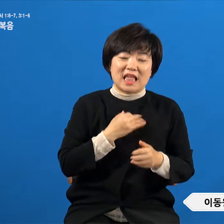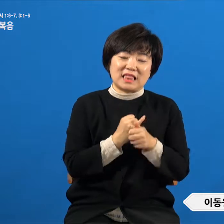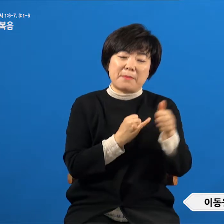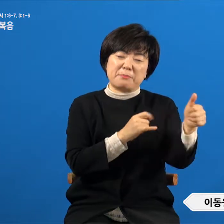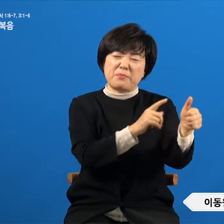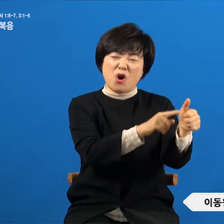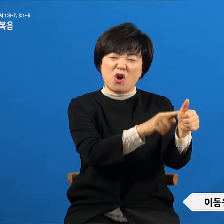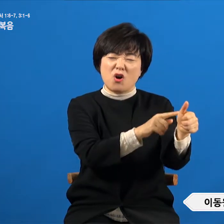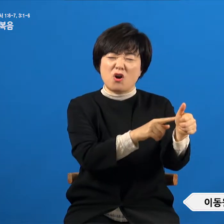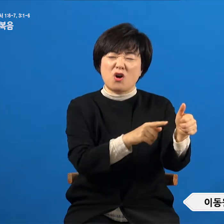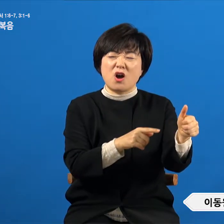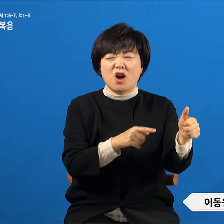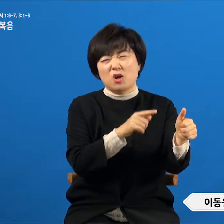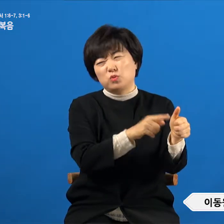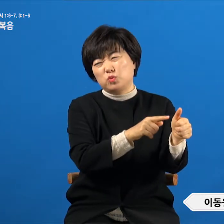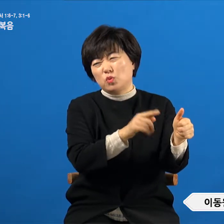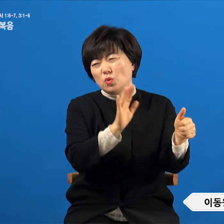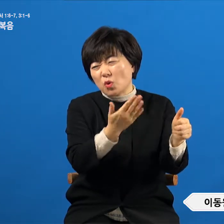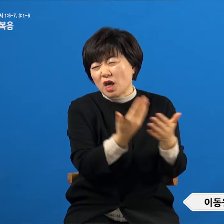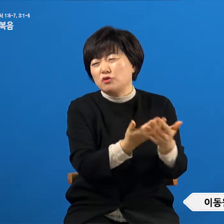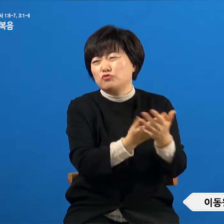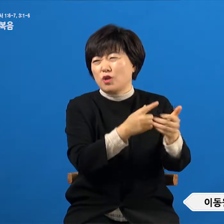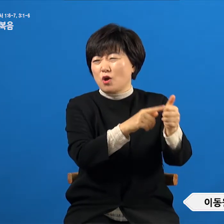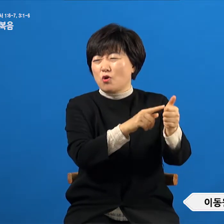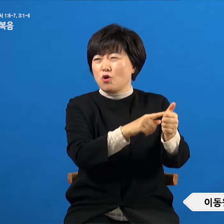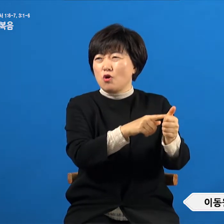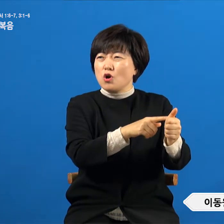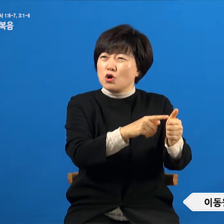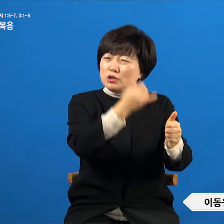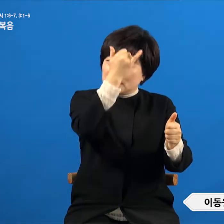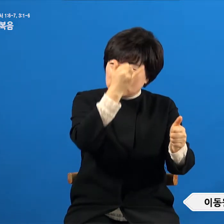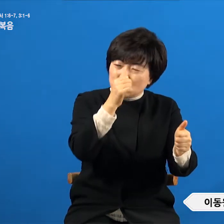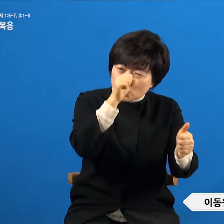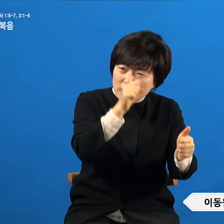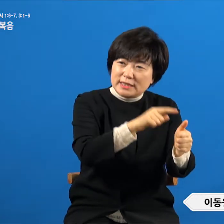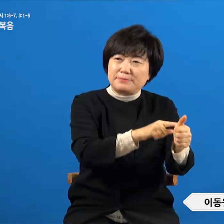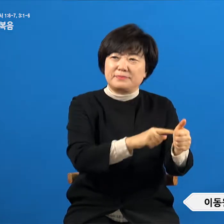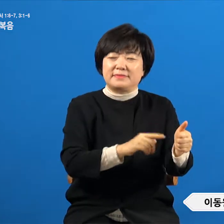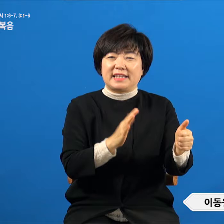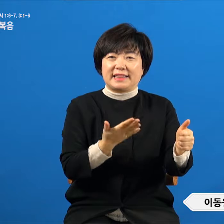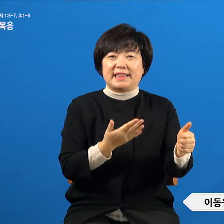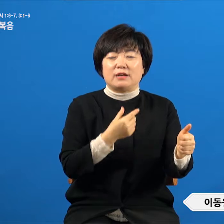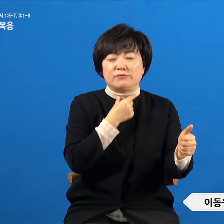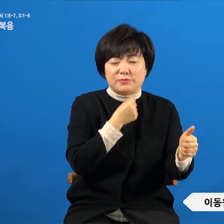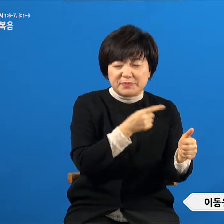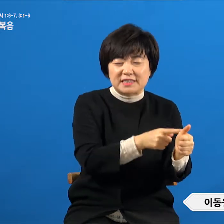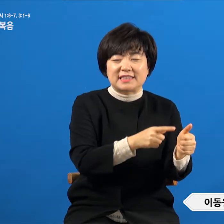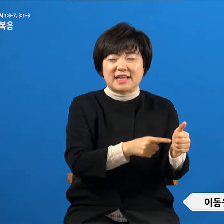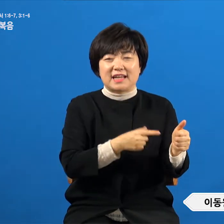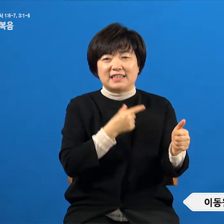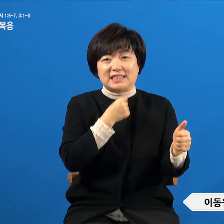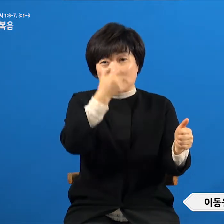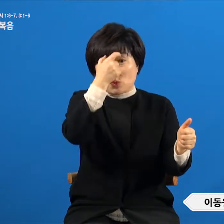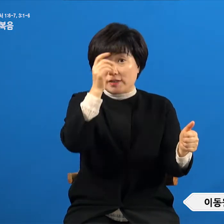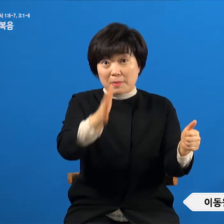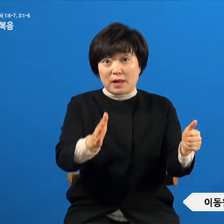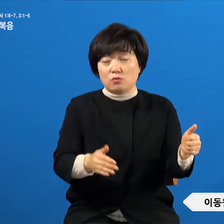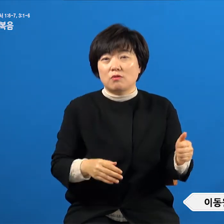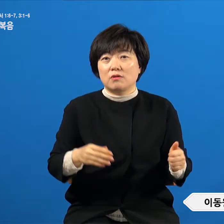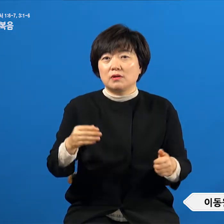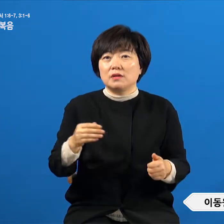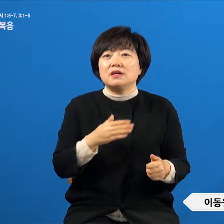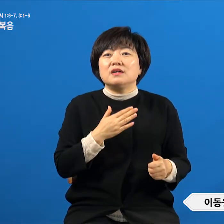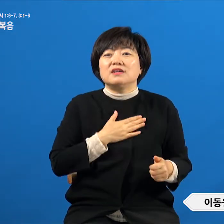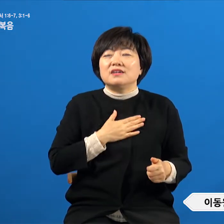이런 사람이 되었으면 좋겠다. 윤리적 사람이 되었으면 좋겠다. 이렇게 기도하지 말고 여러분의 남편이 성령